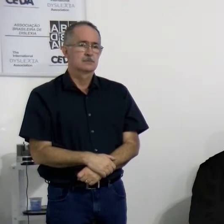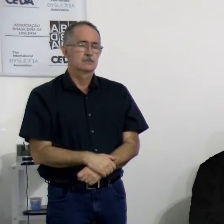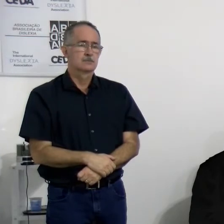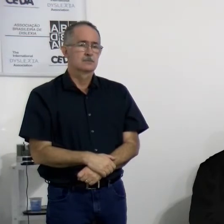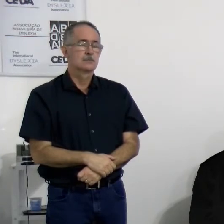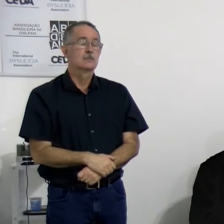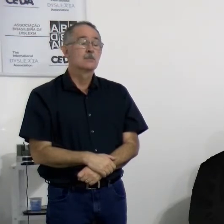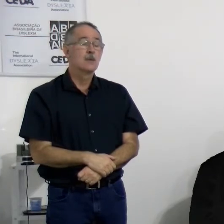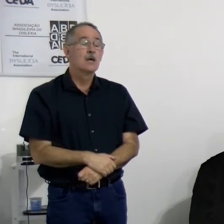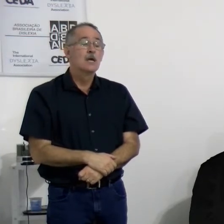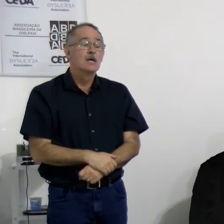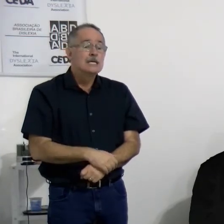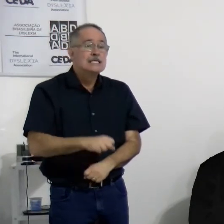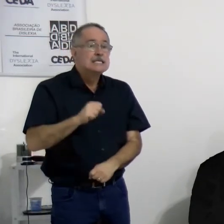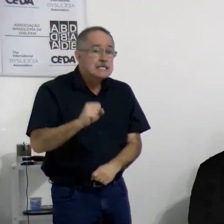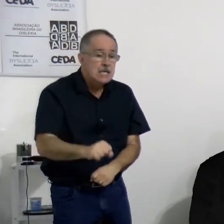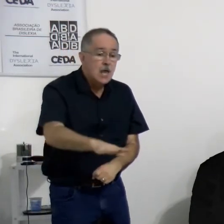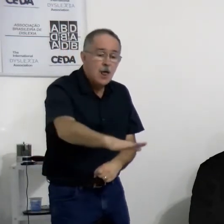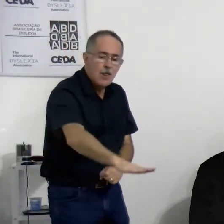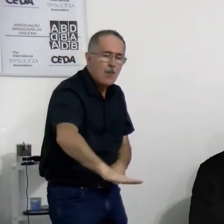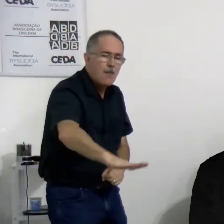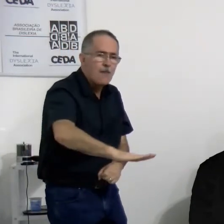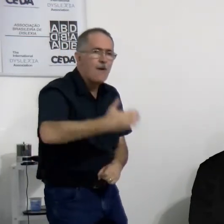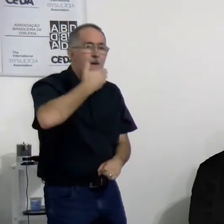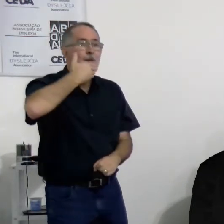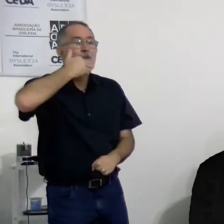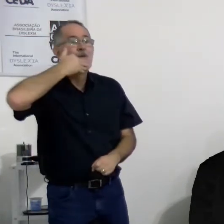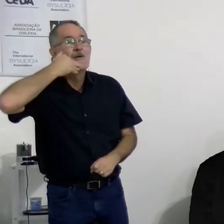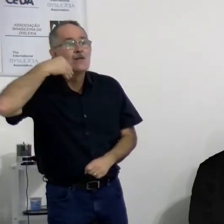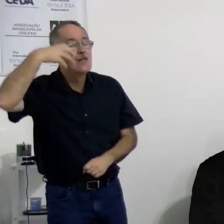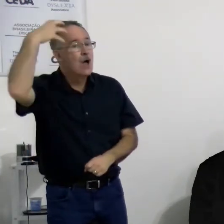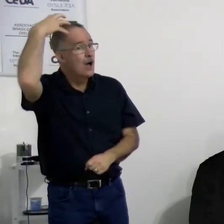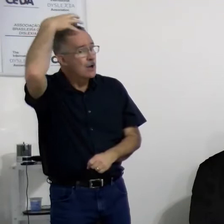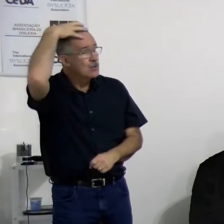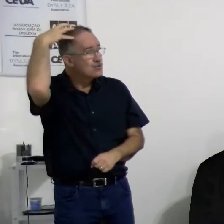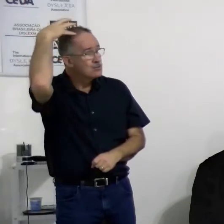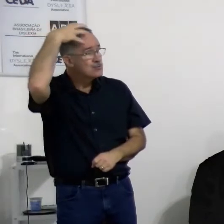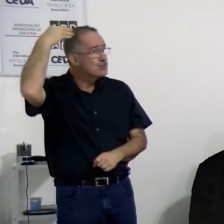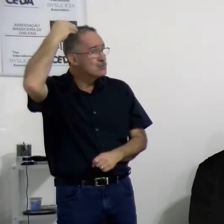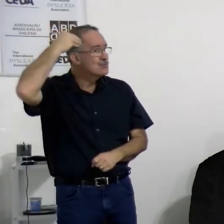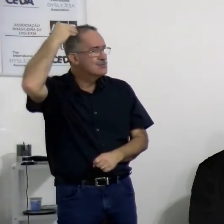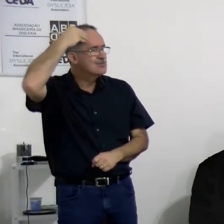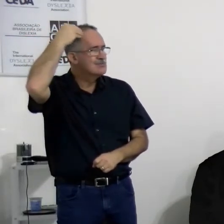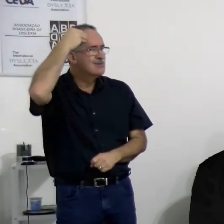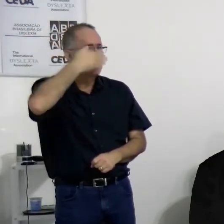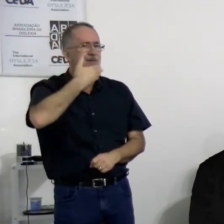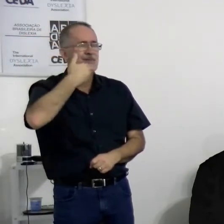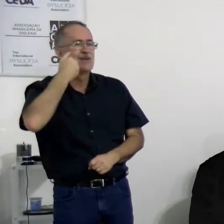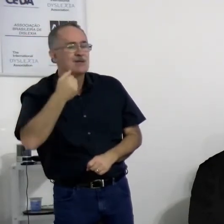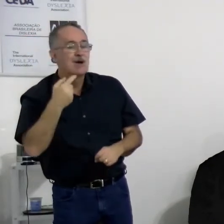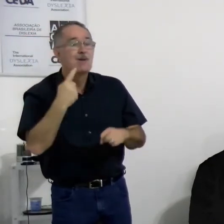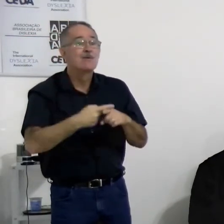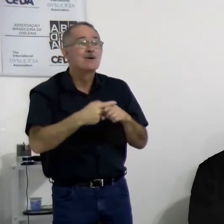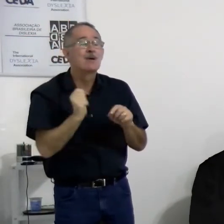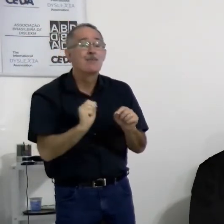effort. Yeah. Quanto mais nova a criança, mais plástico é o cérebro e mais facilmente ele pode ser modificado